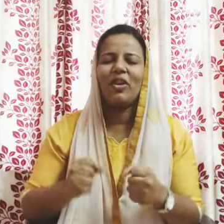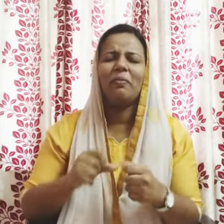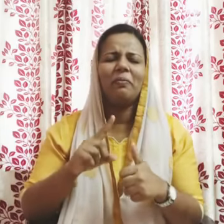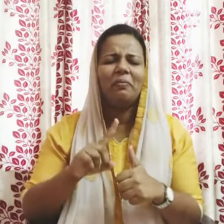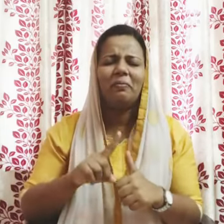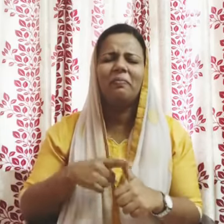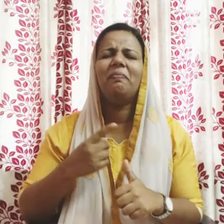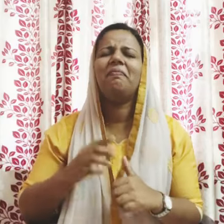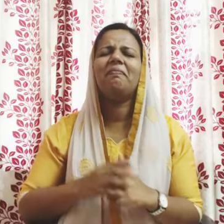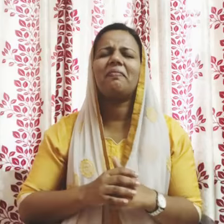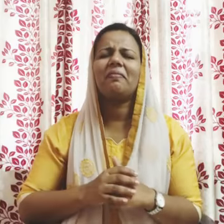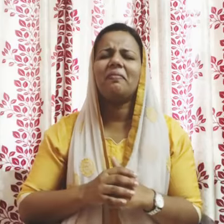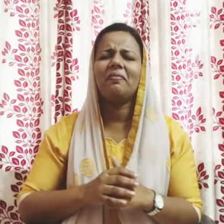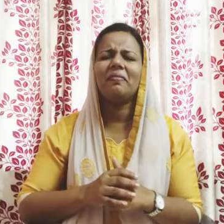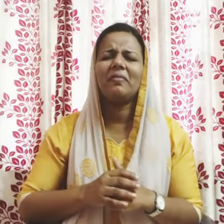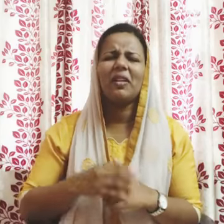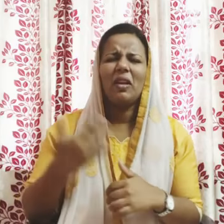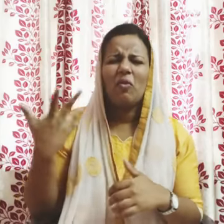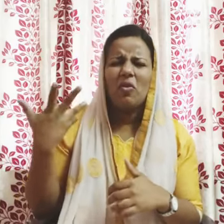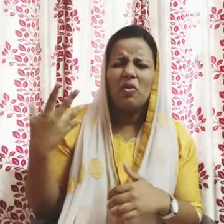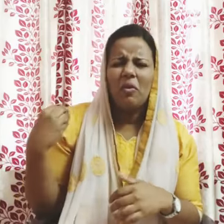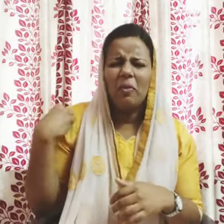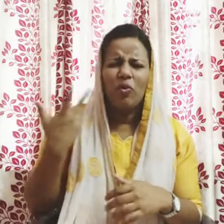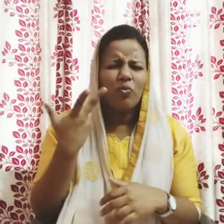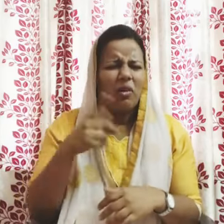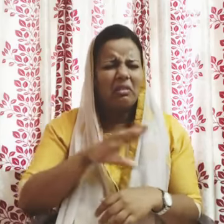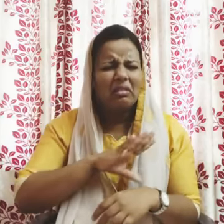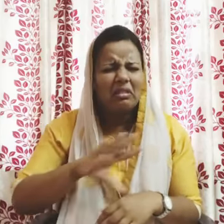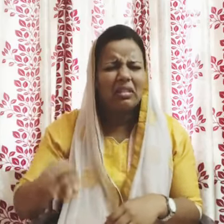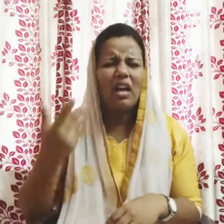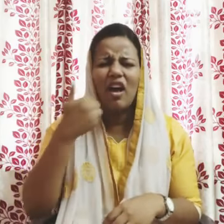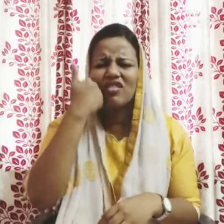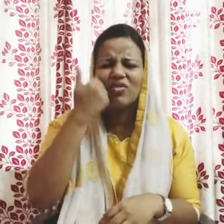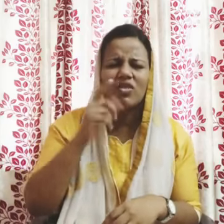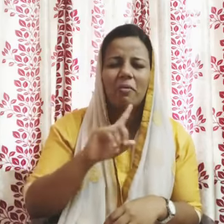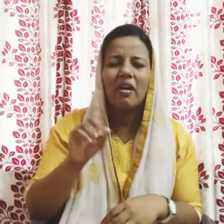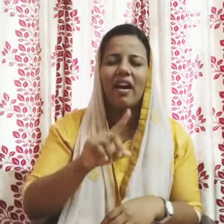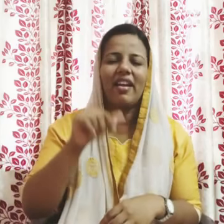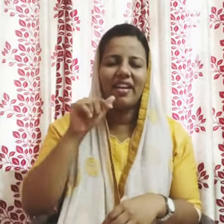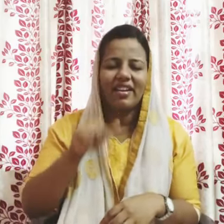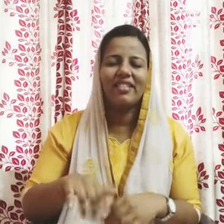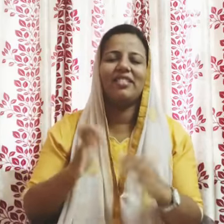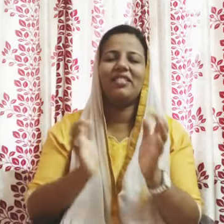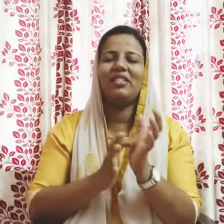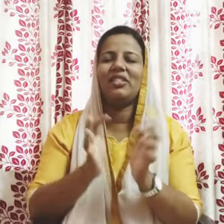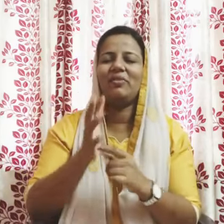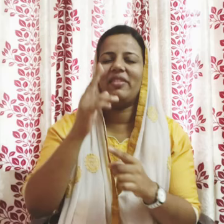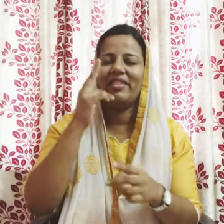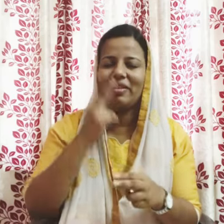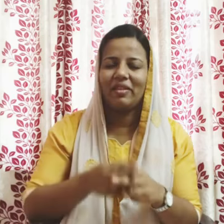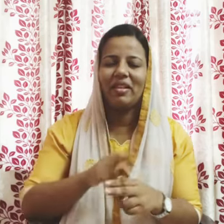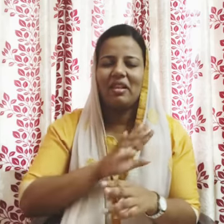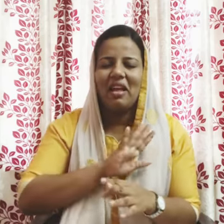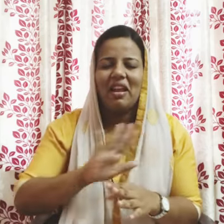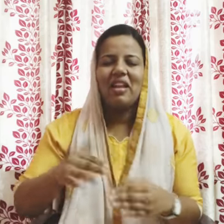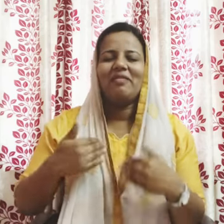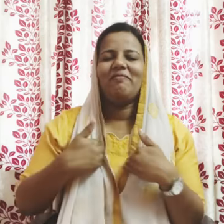പ്രത്യേകിച്ച് ഹല്ലേലൂയ സ്തോത്രം കർത്താവേ, അവൻ മാറാരോഗങ്ങളാൽ, തീരാരോഗങ്ങളാൽ കഴിയുന്നവർ ഇന്ന് പകൽക്കാലം യേശു ക്രിസ്തുവിന്റെ നാമത്തിൽ പൂർണ്ണ